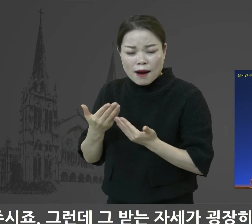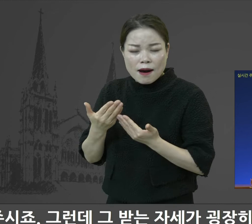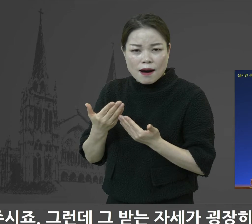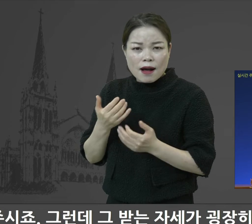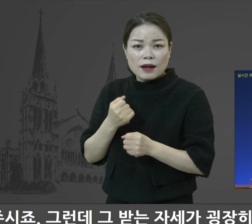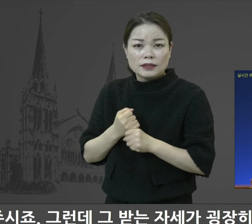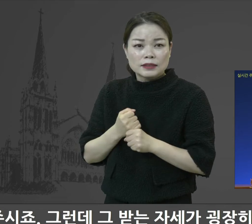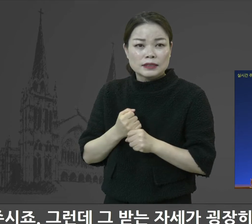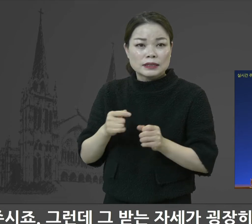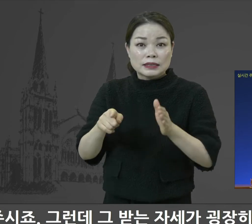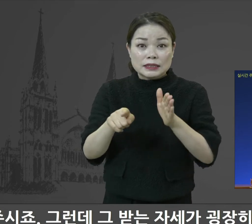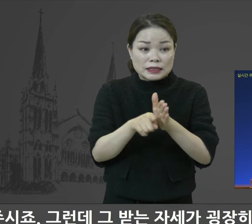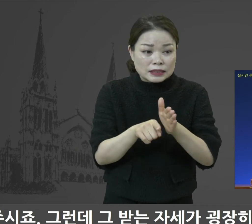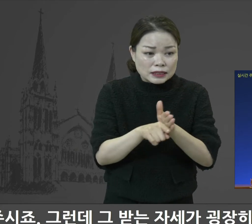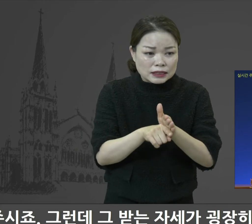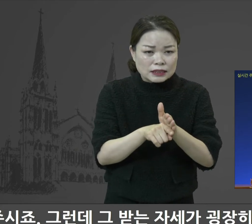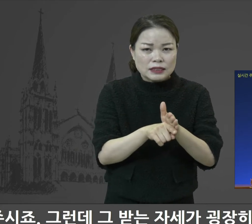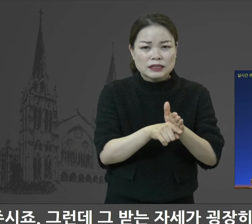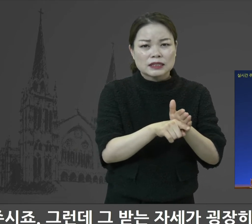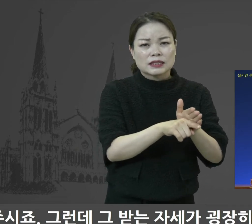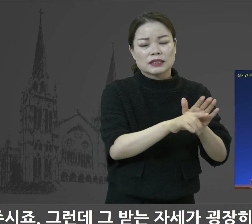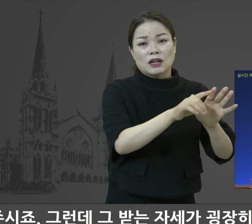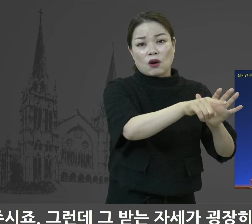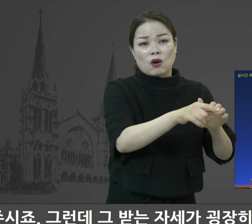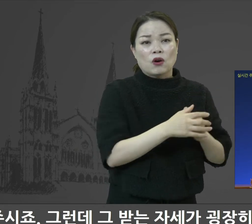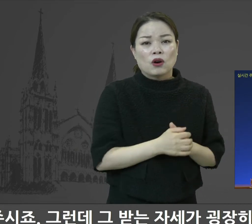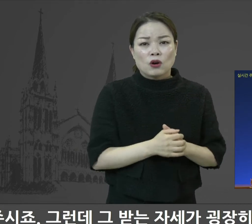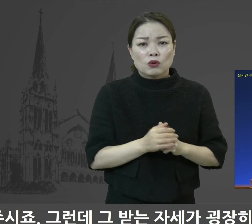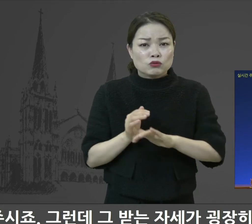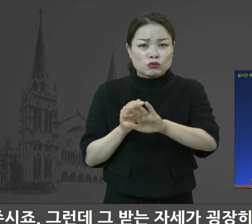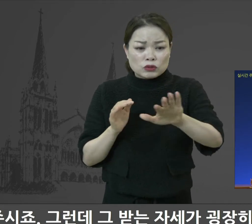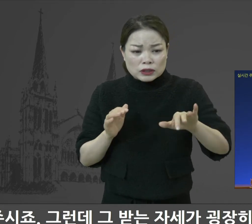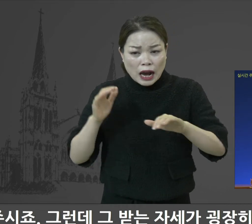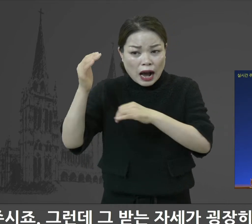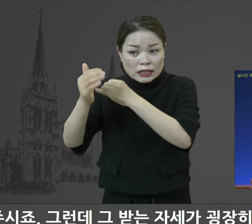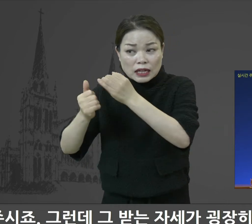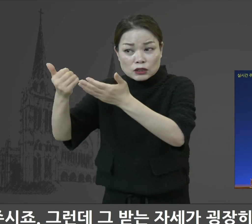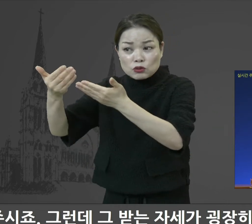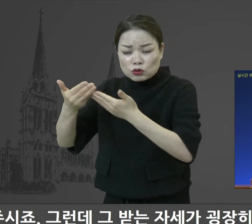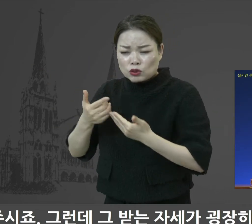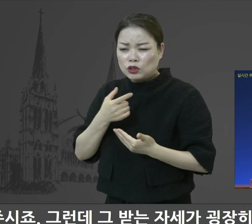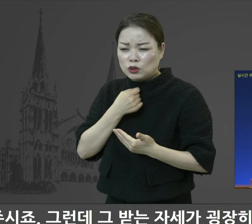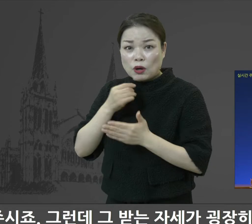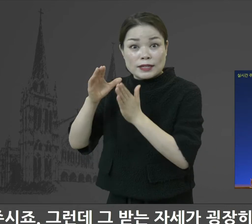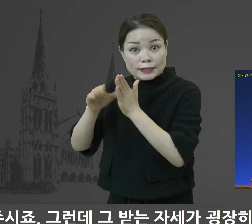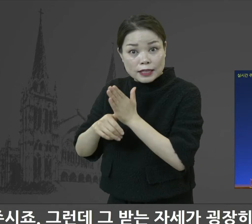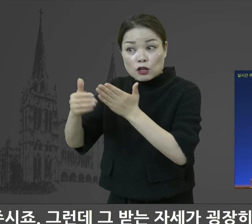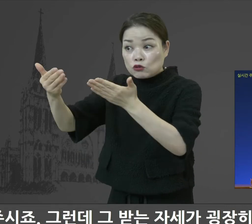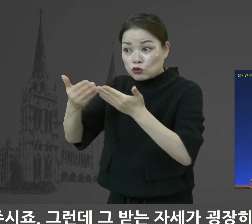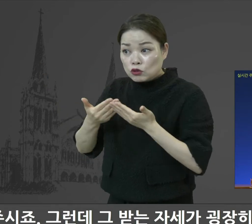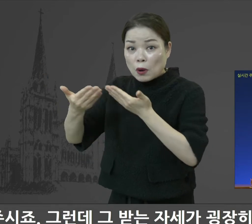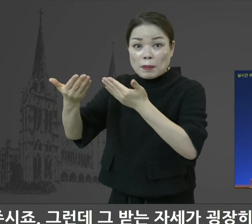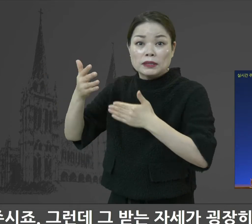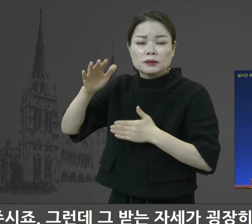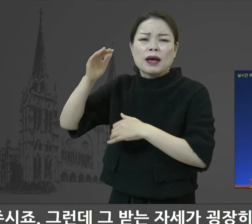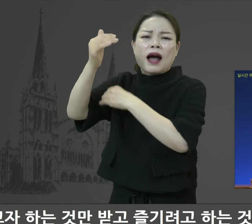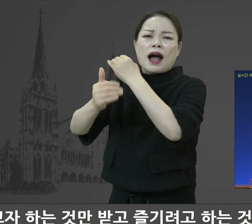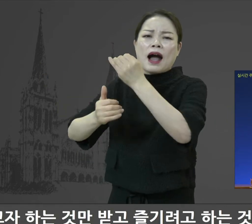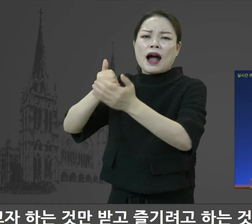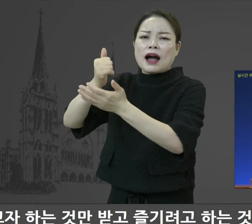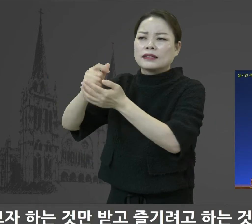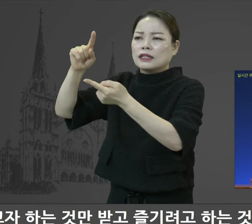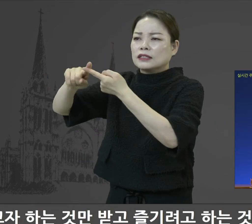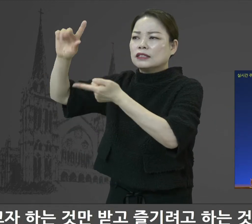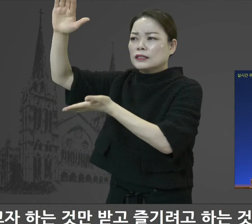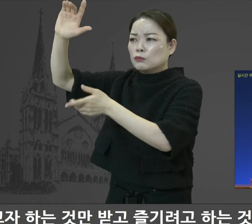즐기려고 하는 신앙은 어린이 신앙입니다. 우리가 하나님이 주시고자 할 때 주시는 것도 받지만 하나님 자체를